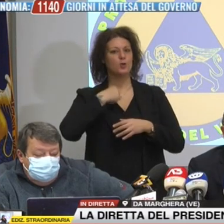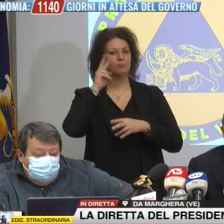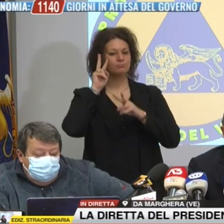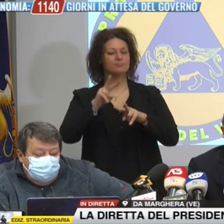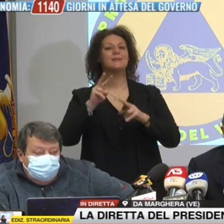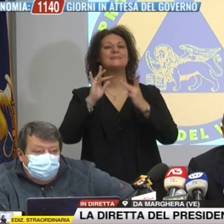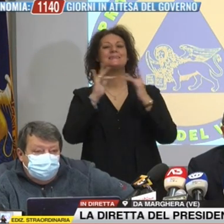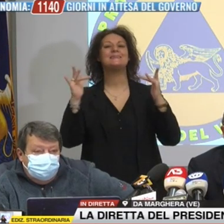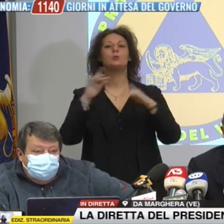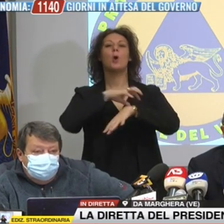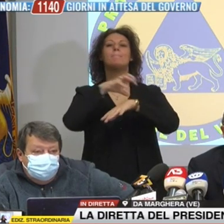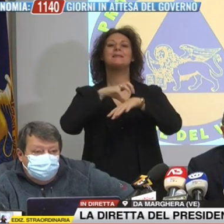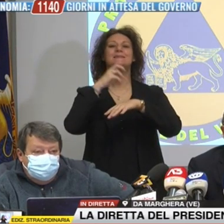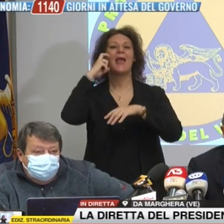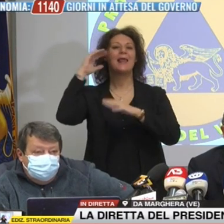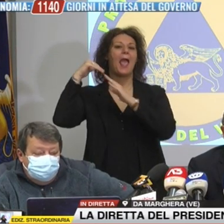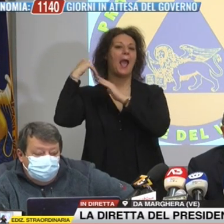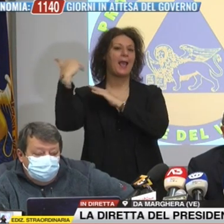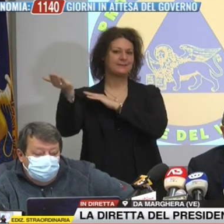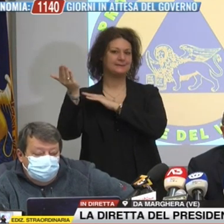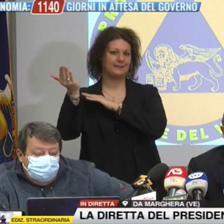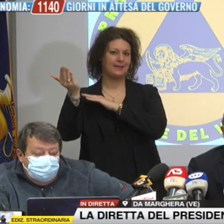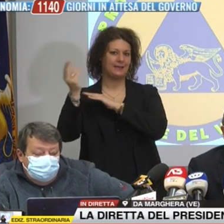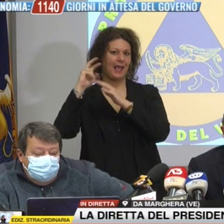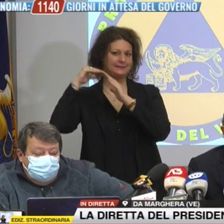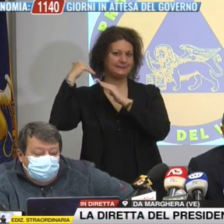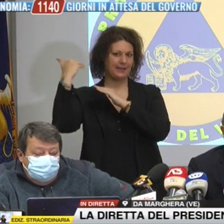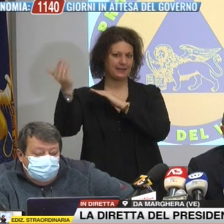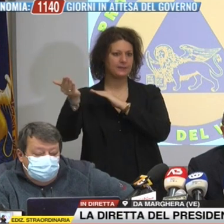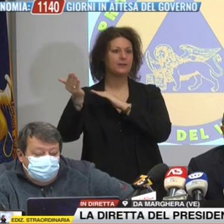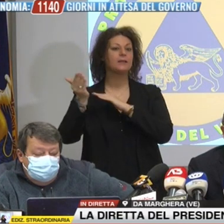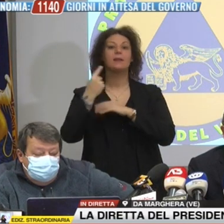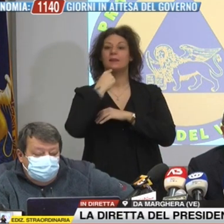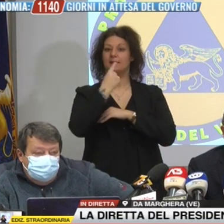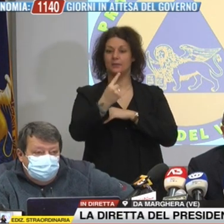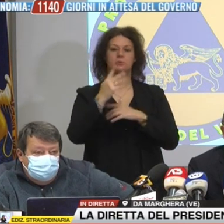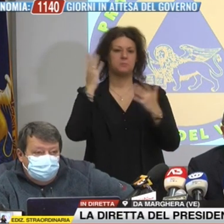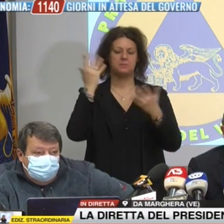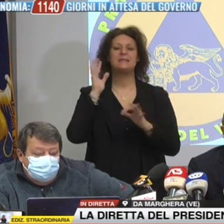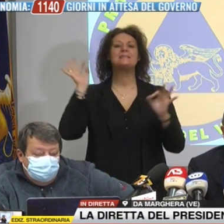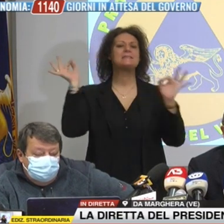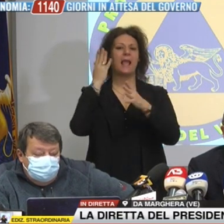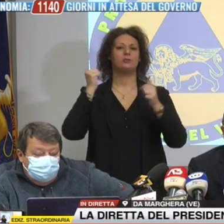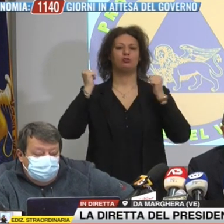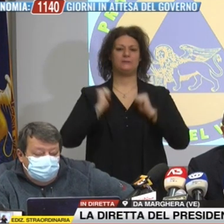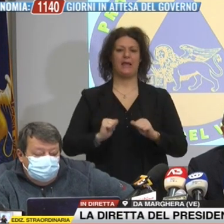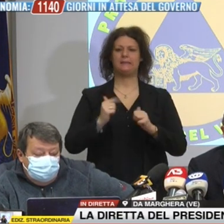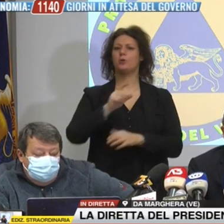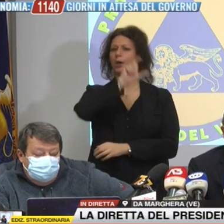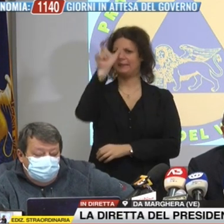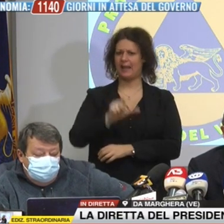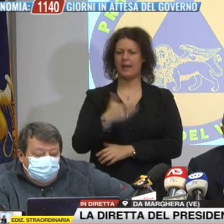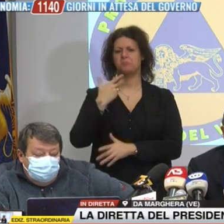degli Esteri, tra le FAC, quindi gli esempi pratici, viene detto: però se un cittadino italiano residente in Belgio, che è un altro dei paesi della fascia